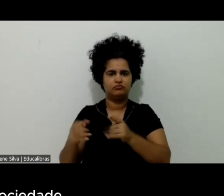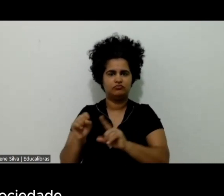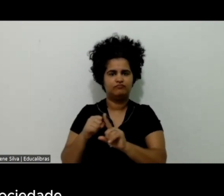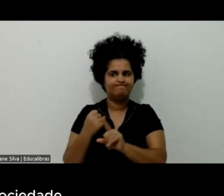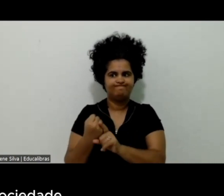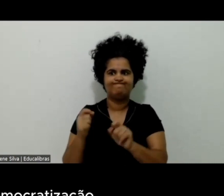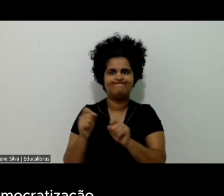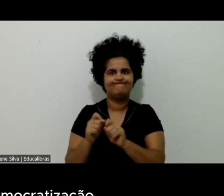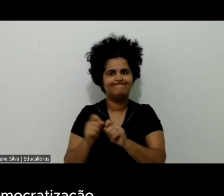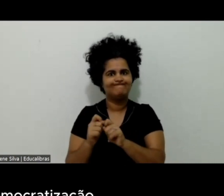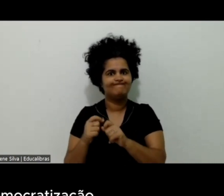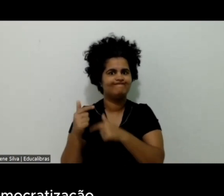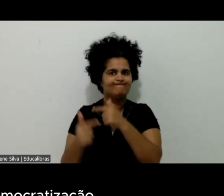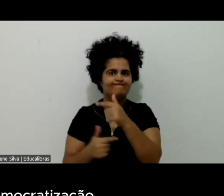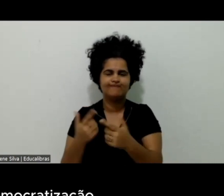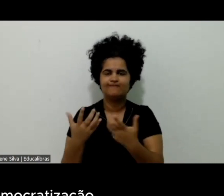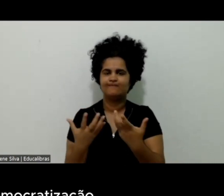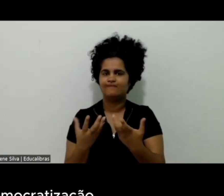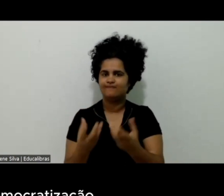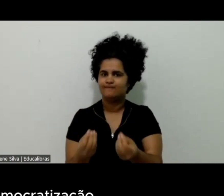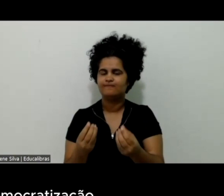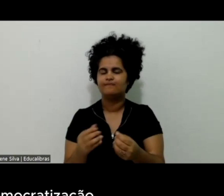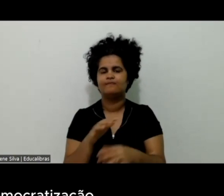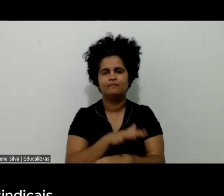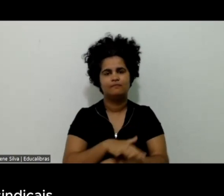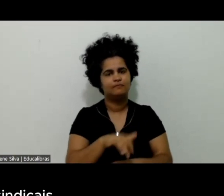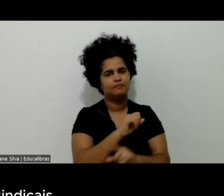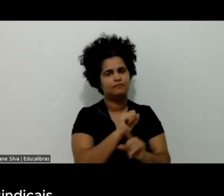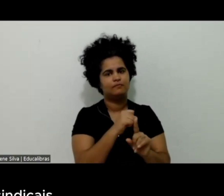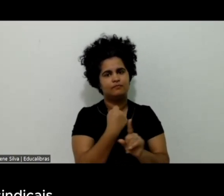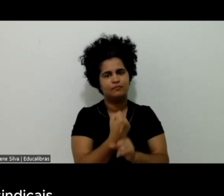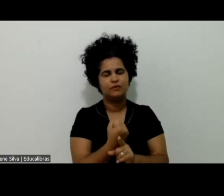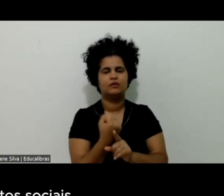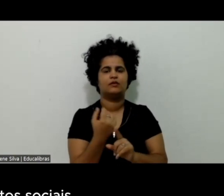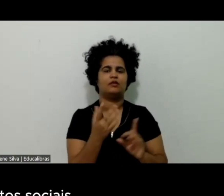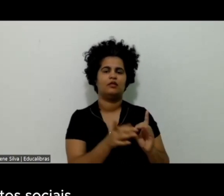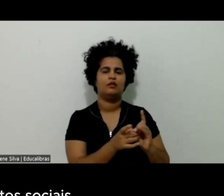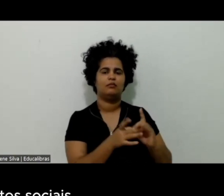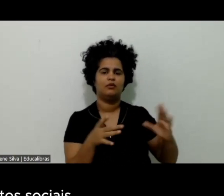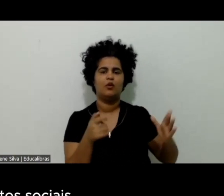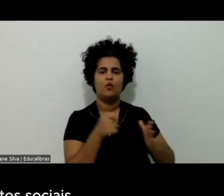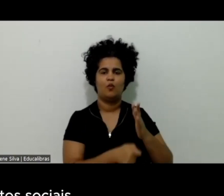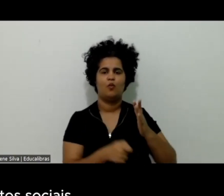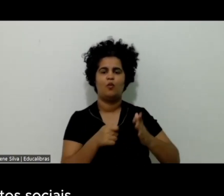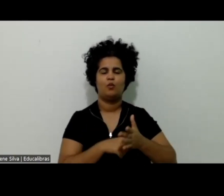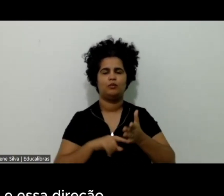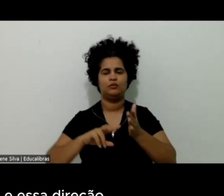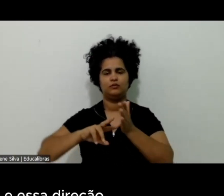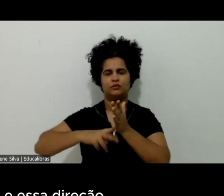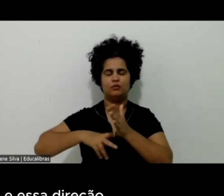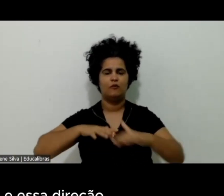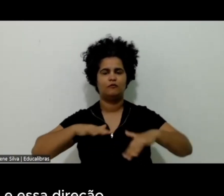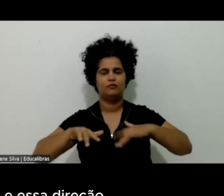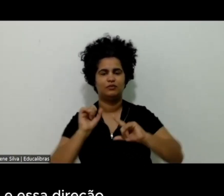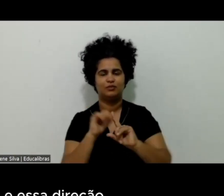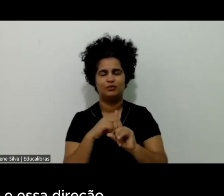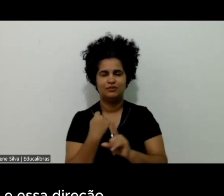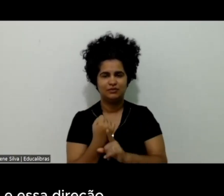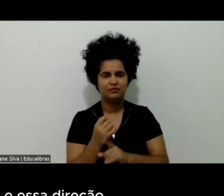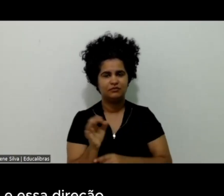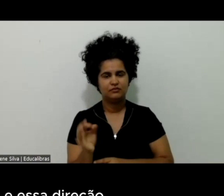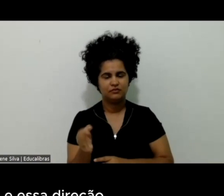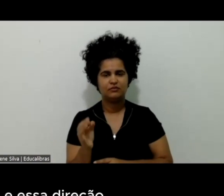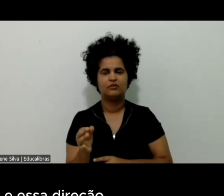geral da sociedade, né? Na luta pela redemocratização, né? Nas lutas sindicais, dos movimentos sociais, né? Então, essa